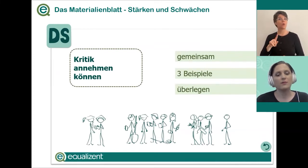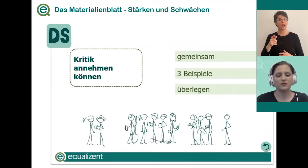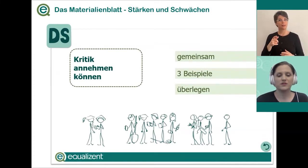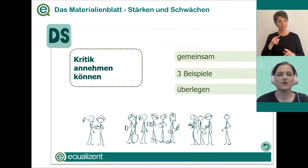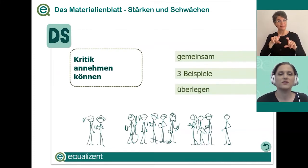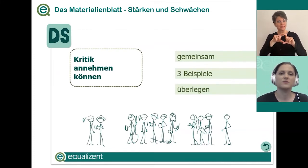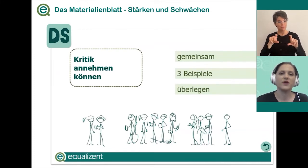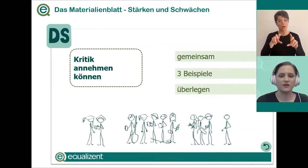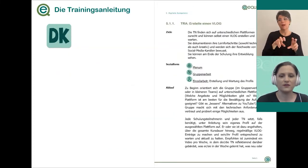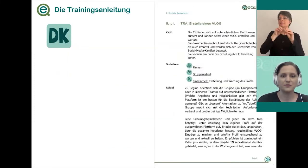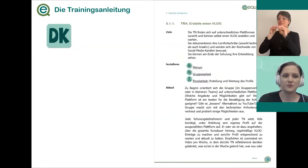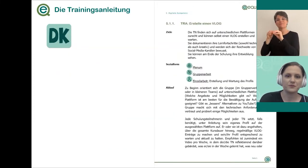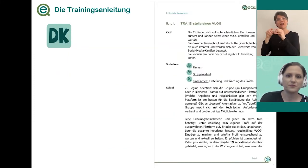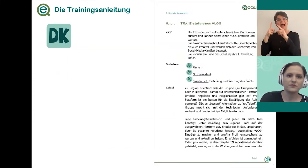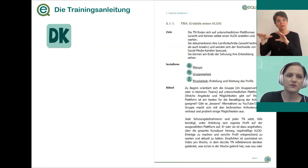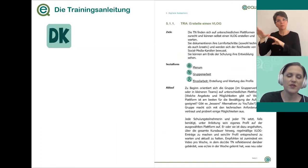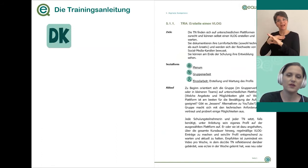im Arbeitskontext behandeln.